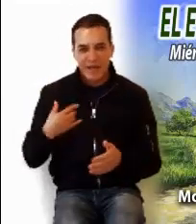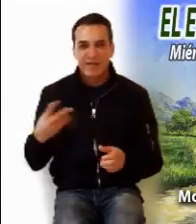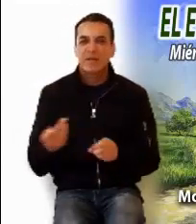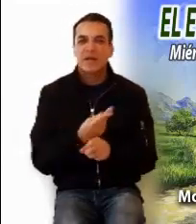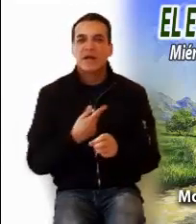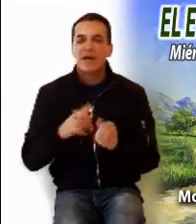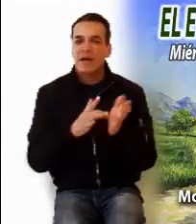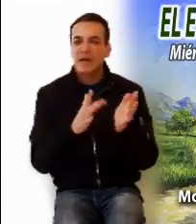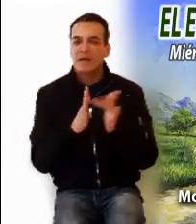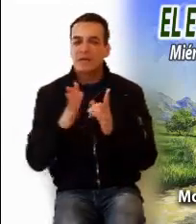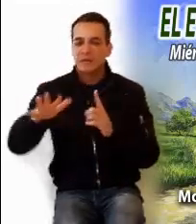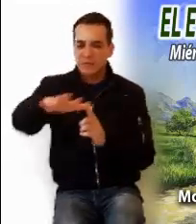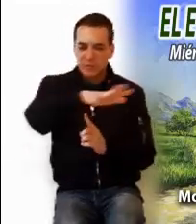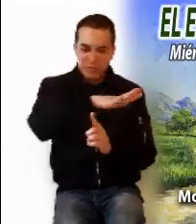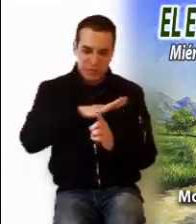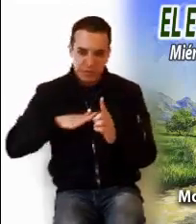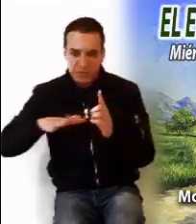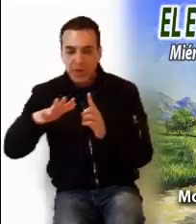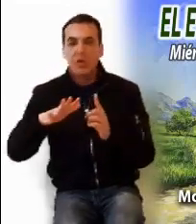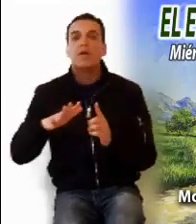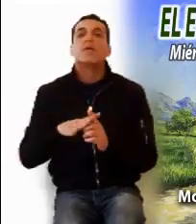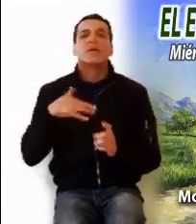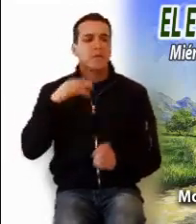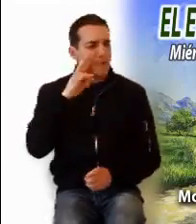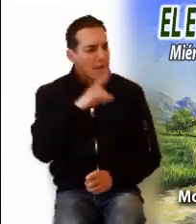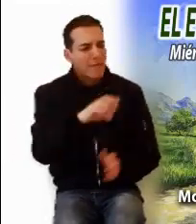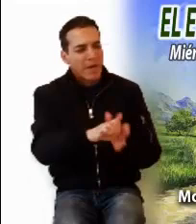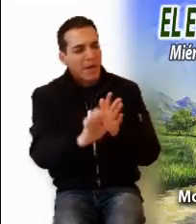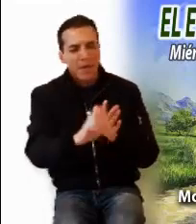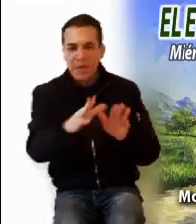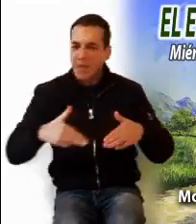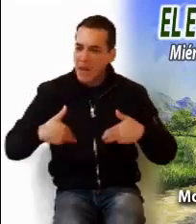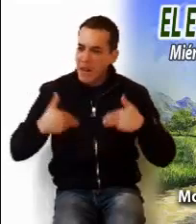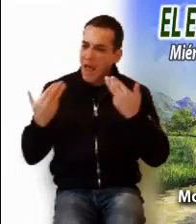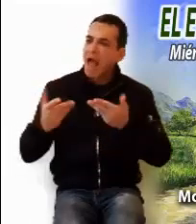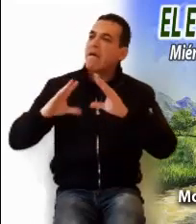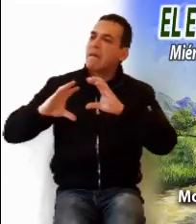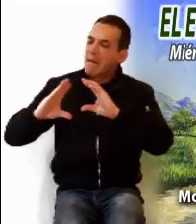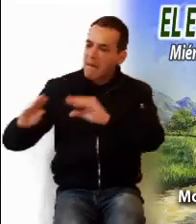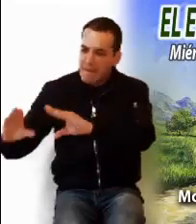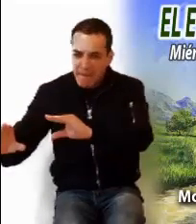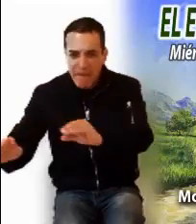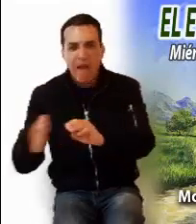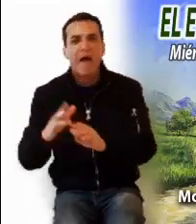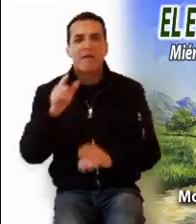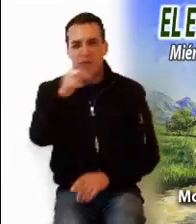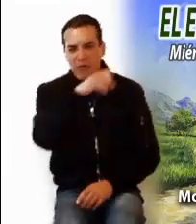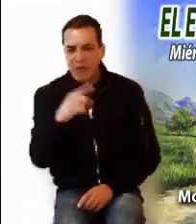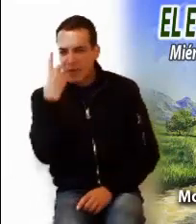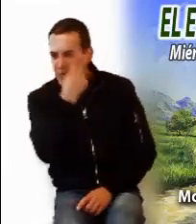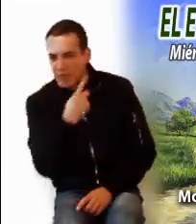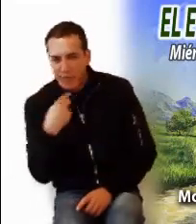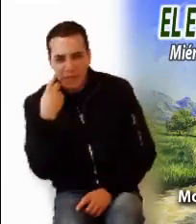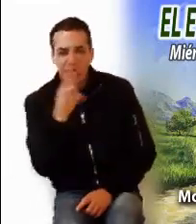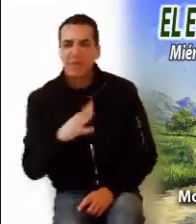en torno a Jesús. Al mirar sus milagros, enseñanzas, el rostro